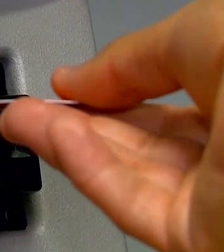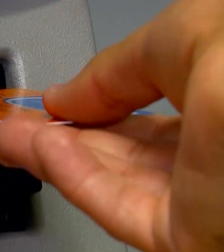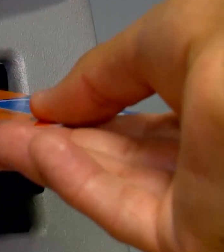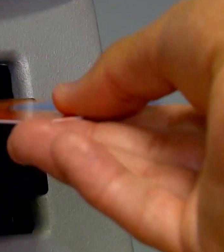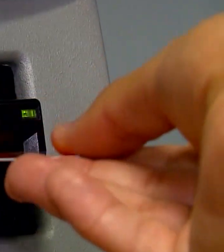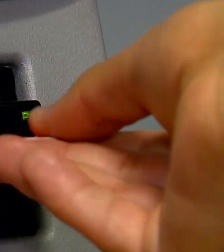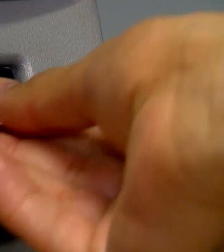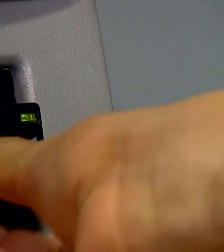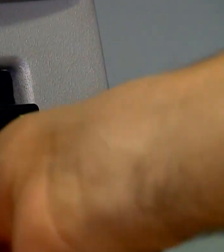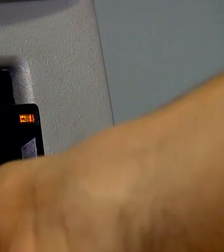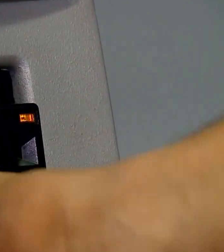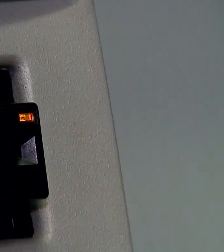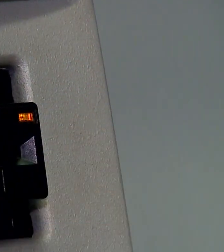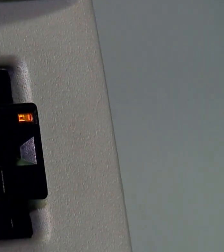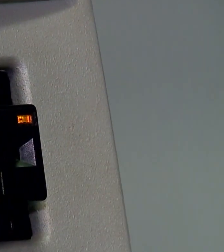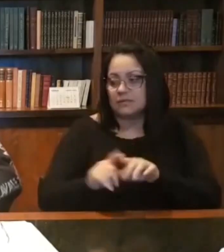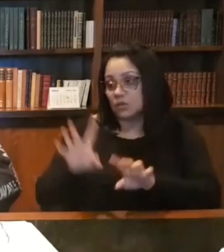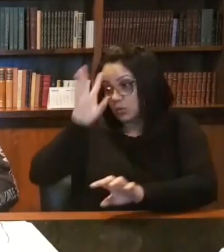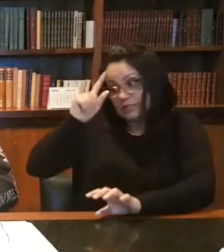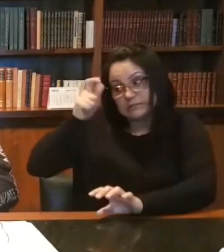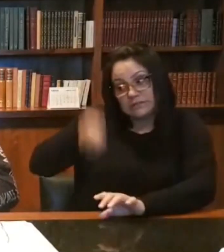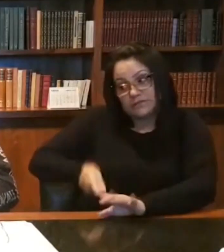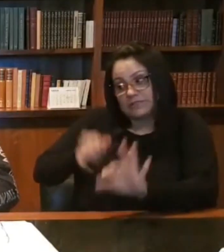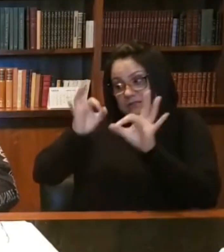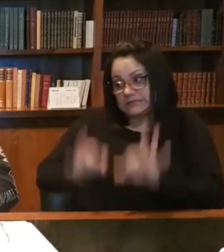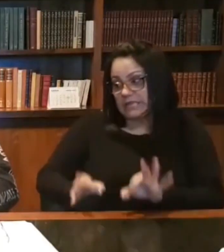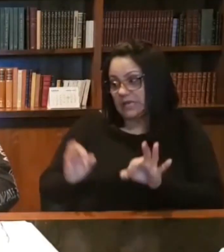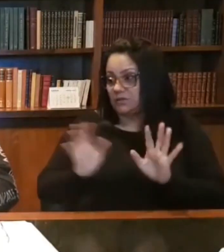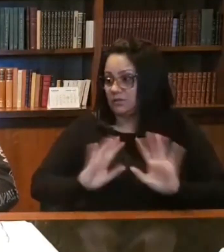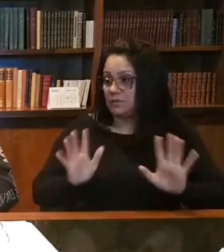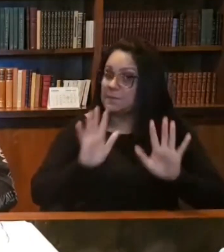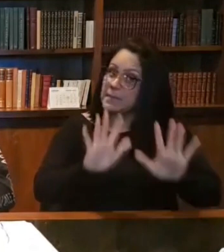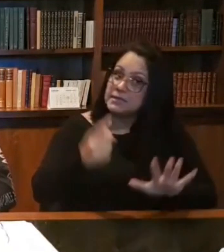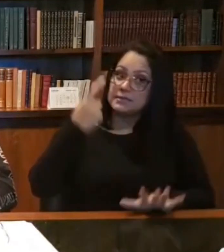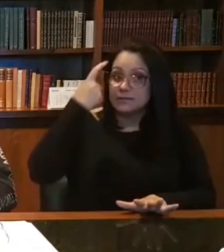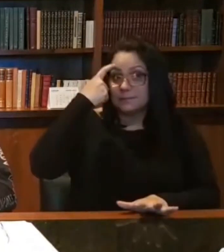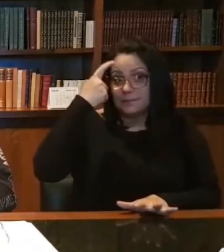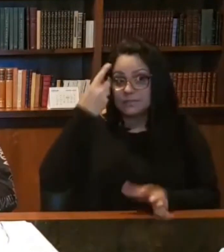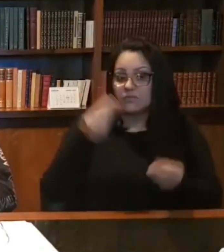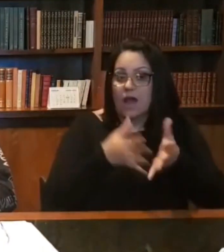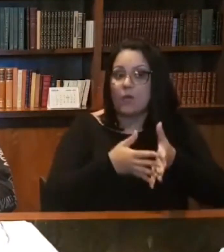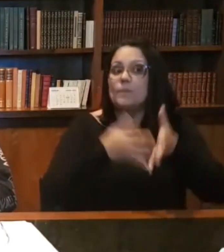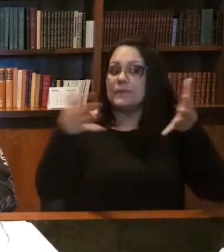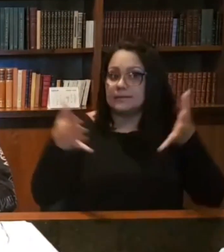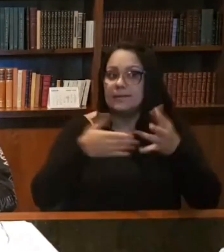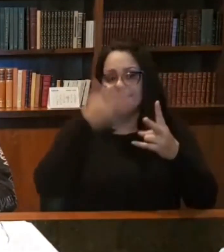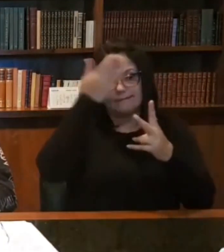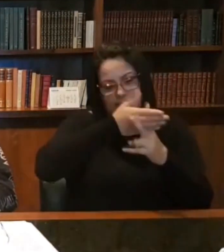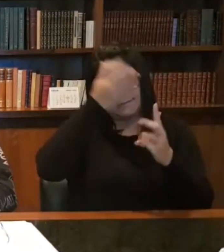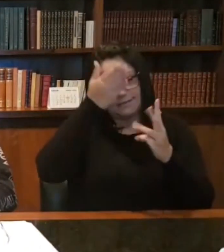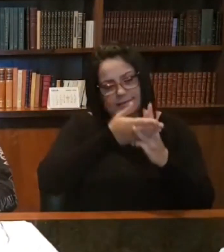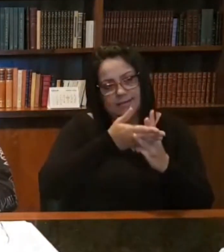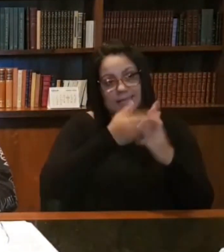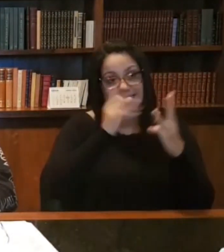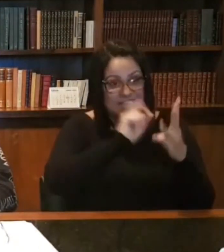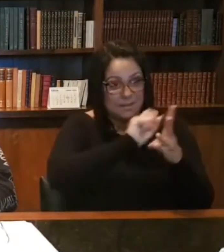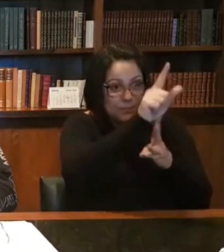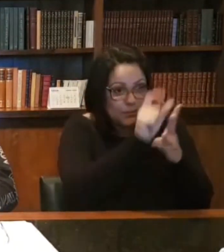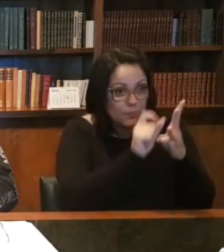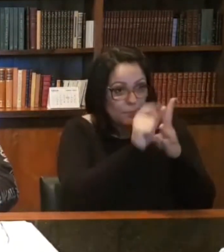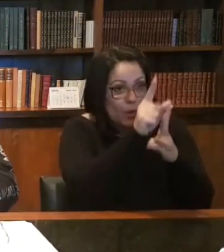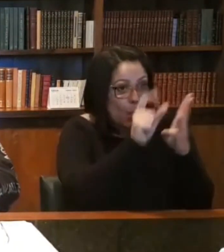pagamentos por meio de cartão de débito digital ontem durante uma transmissão pela internet o o bolsonaro